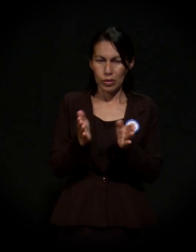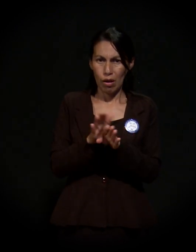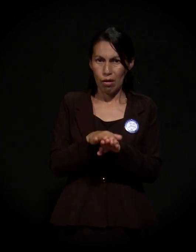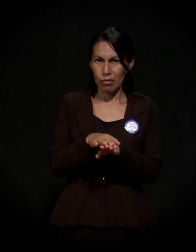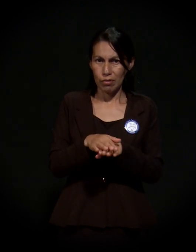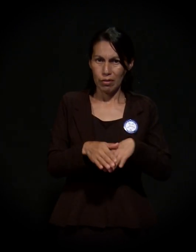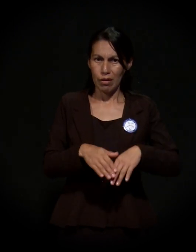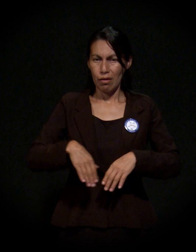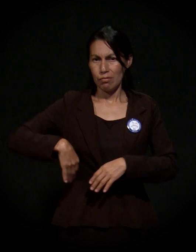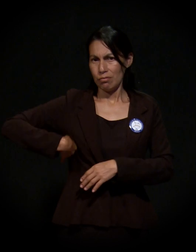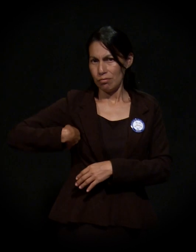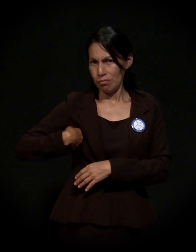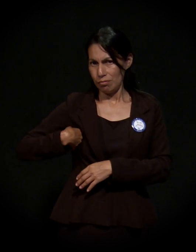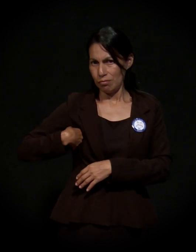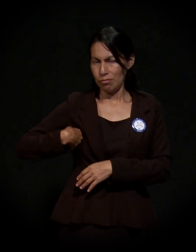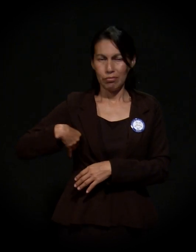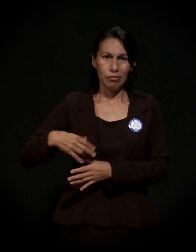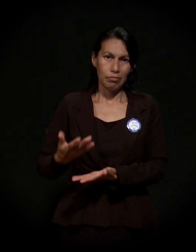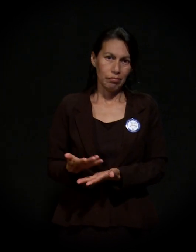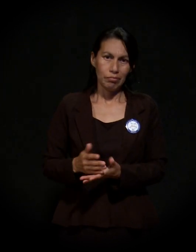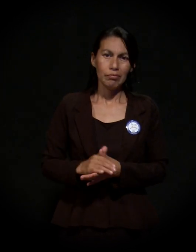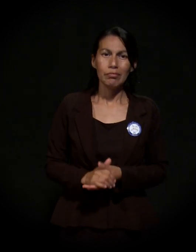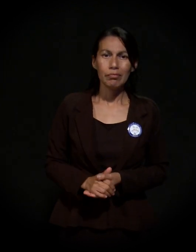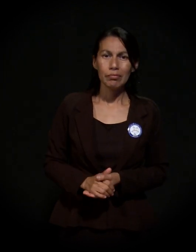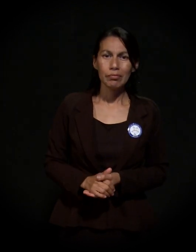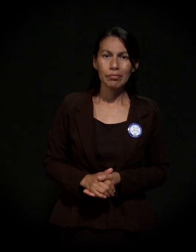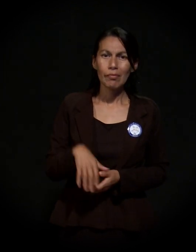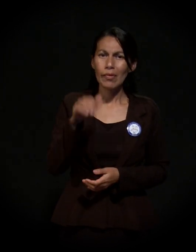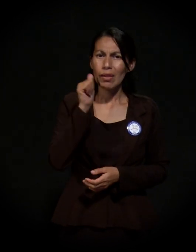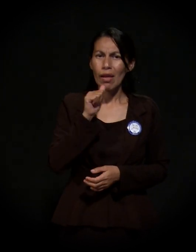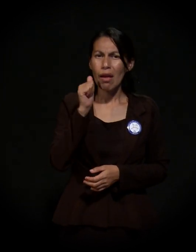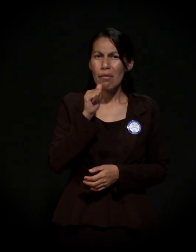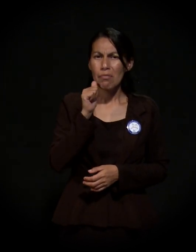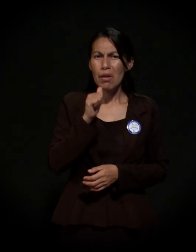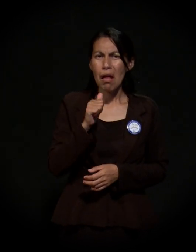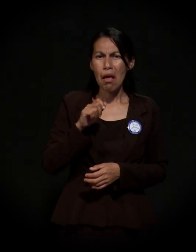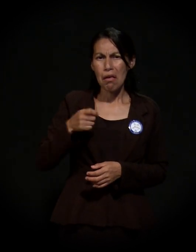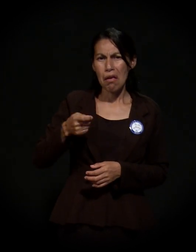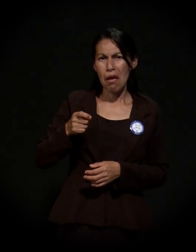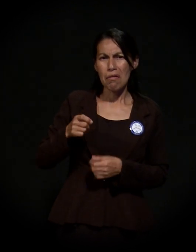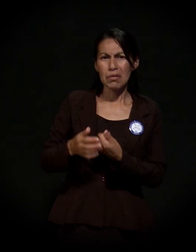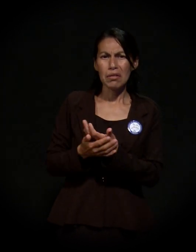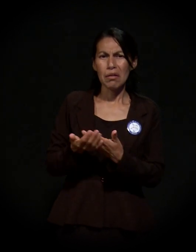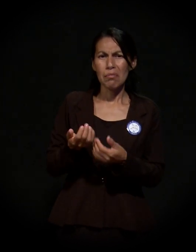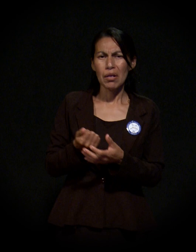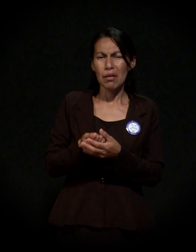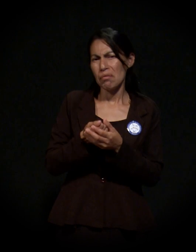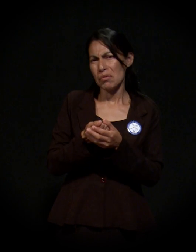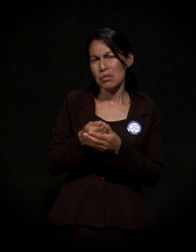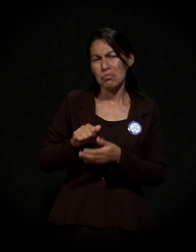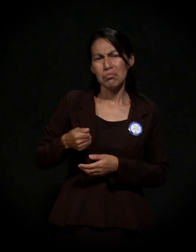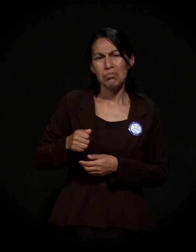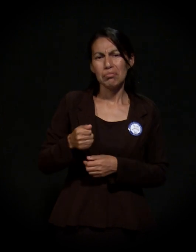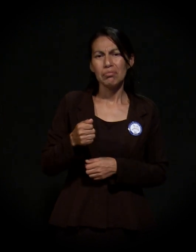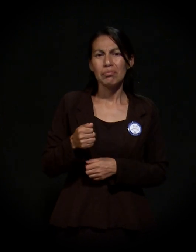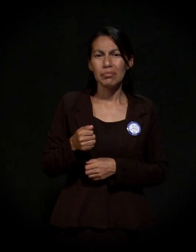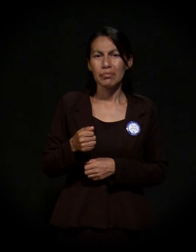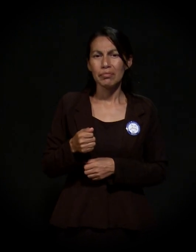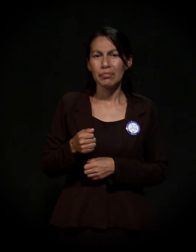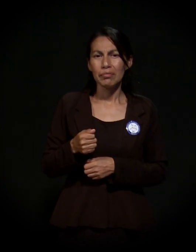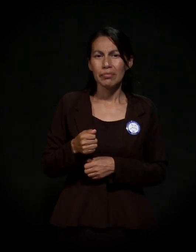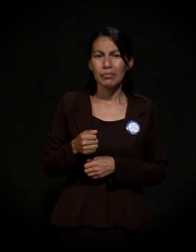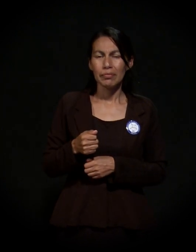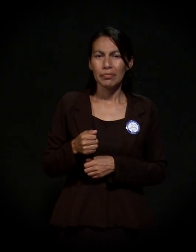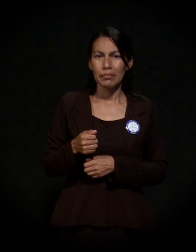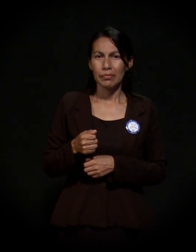ir a la iglesia con una cartera. Casi siempre llevé las llaves en la mano. Y un